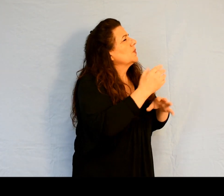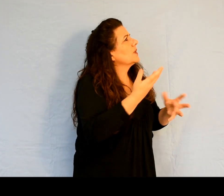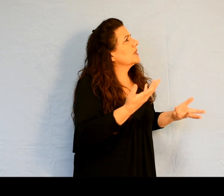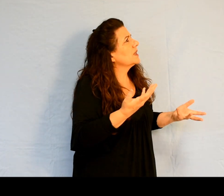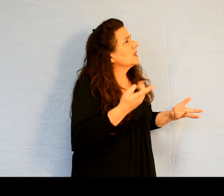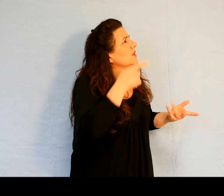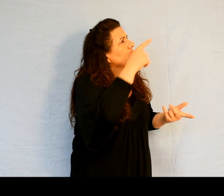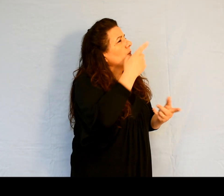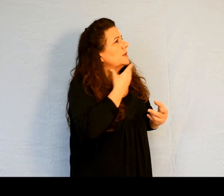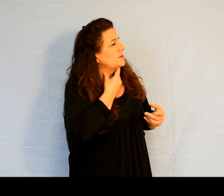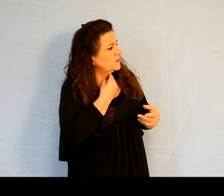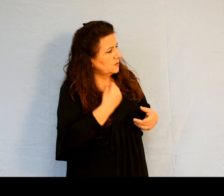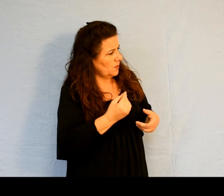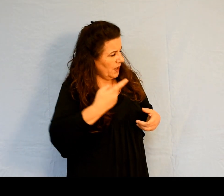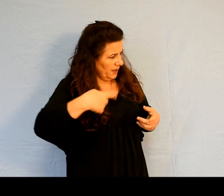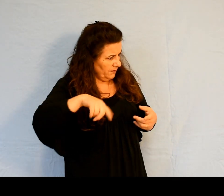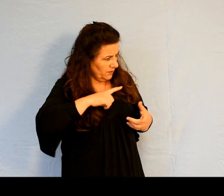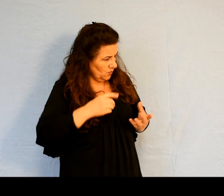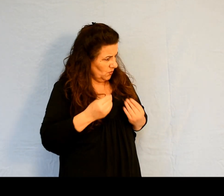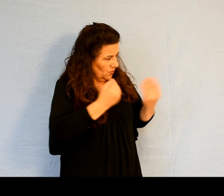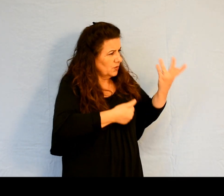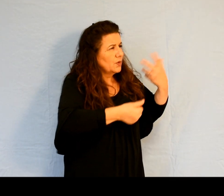Tu avais soif et nous t'avons donné à boire?